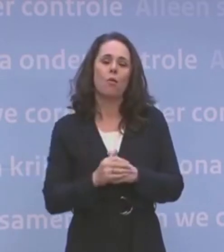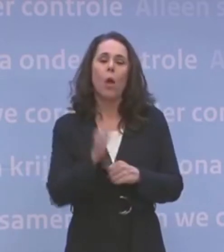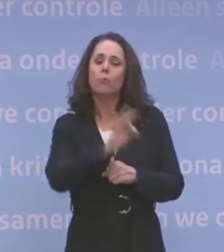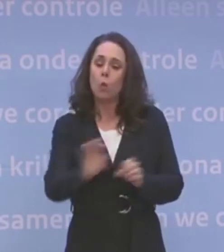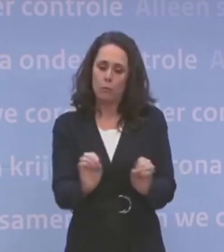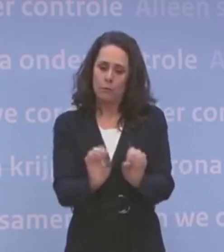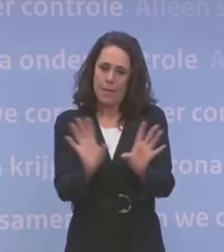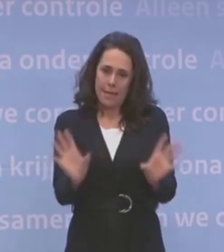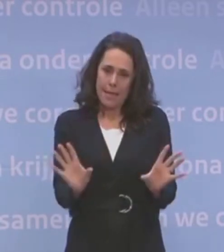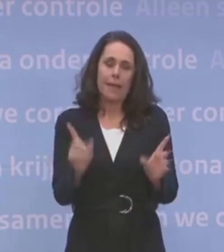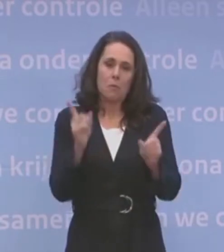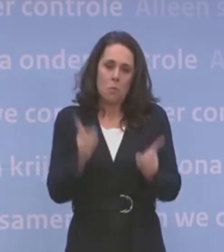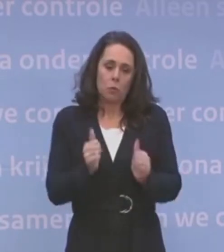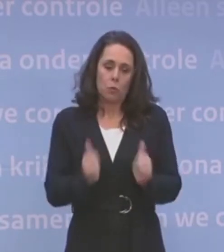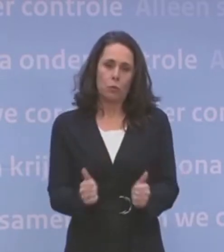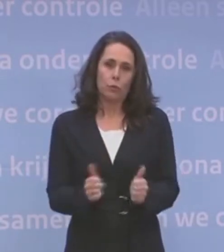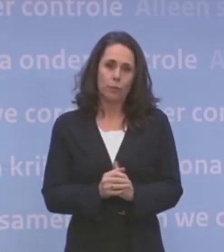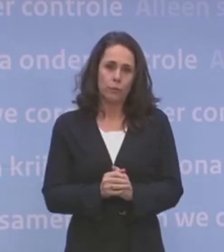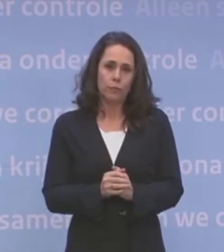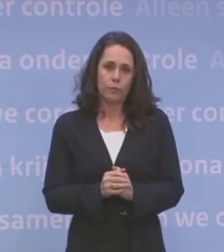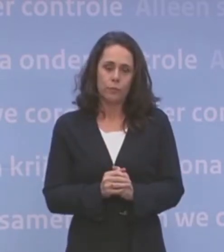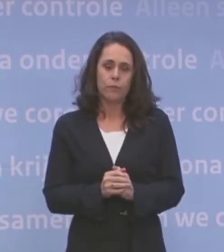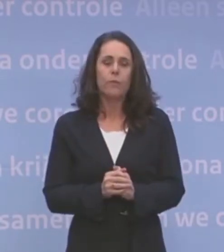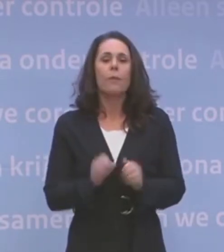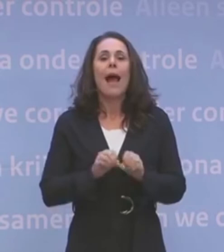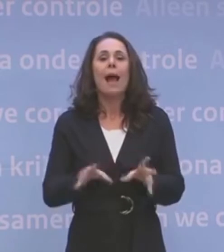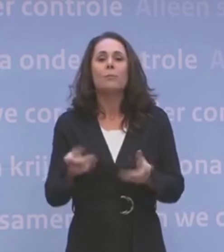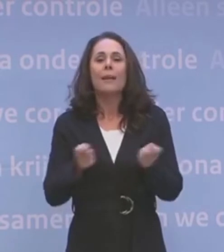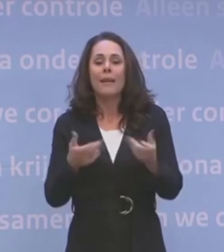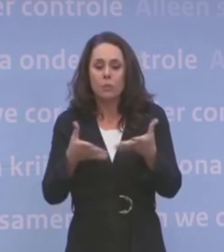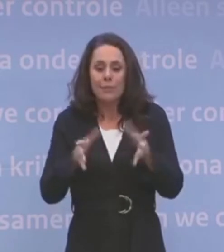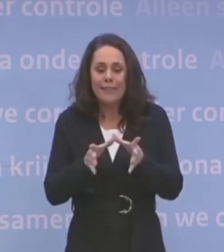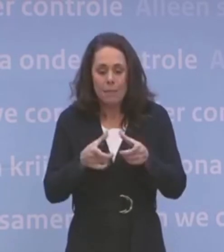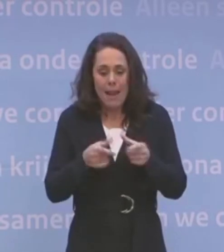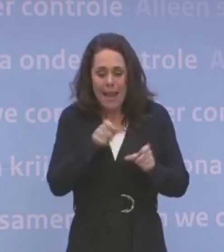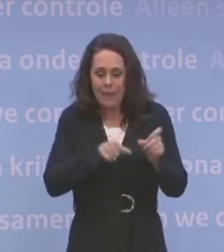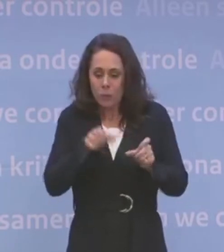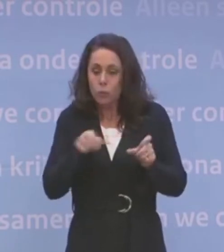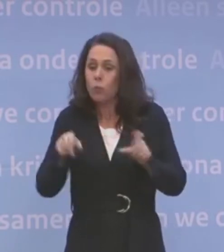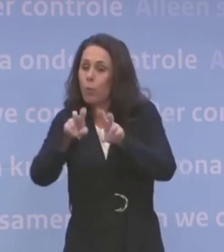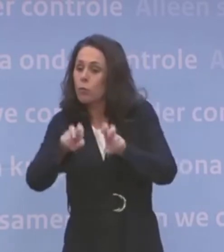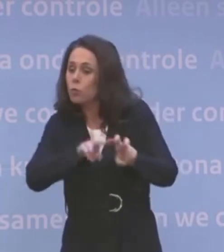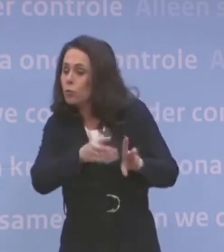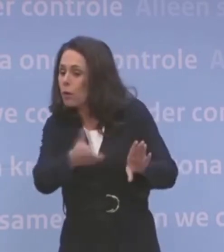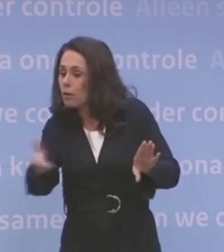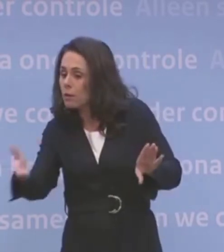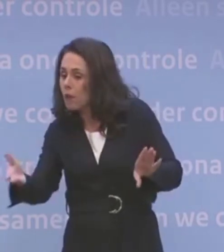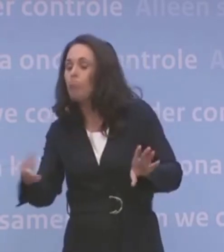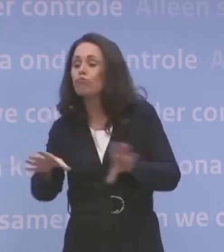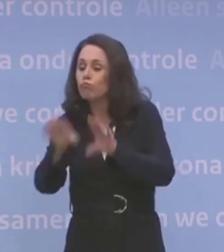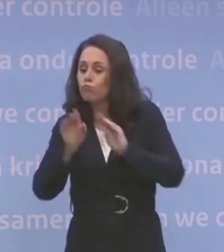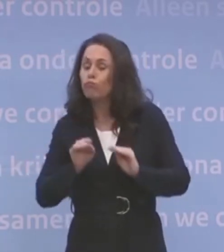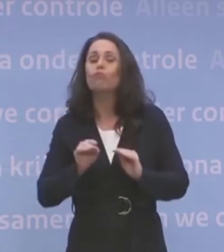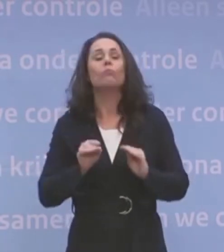de scholen op orde is. Maar het Outbreak Management Team, de leden daarvan, hadden op grond van de onderzoeken het vertrouwen dat dit